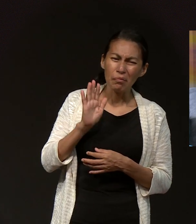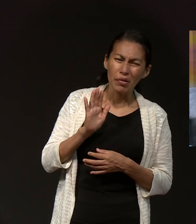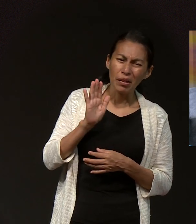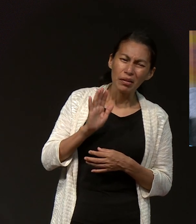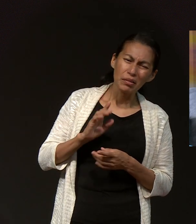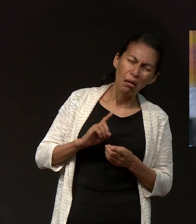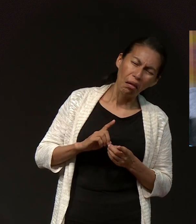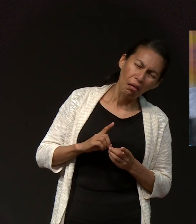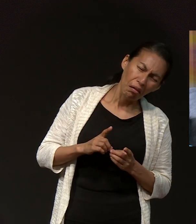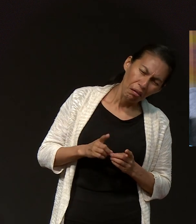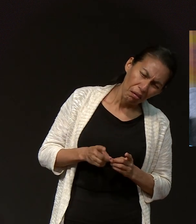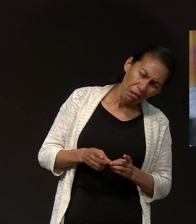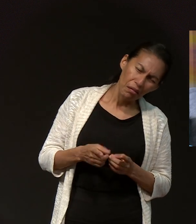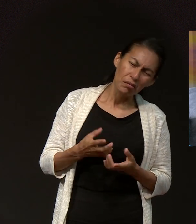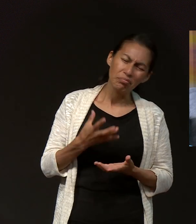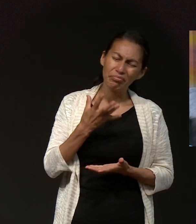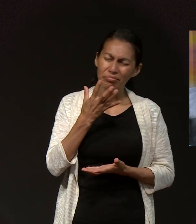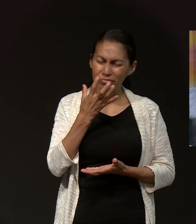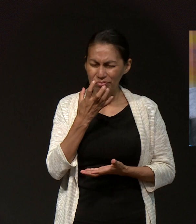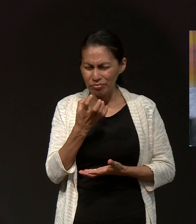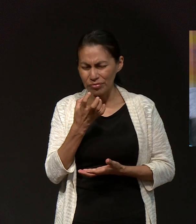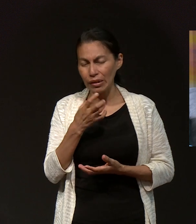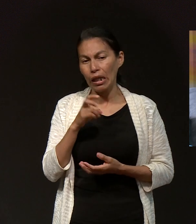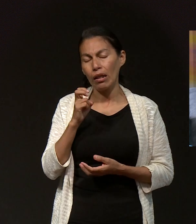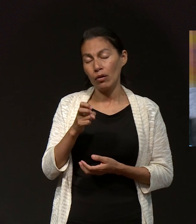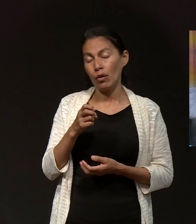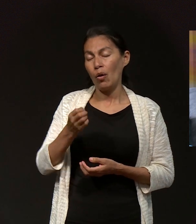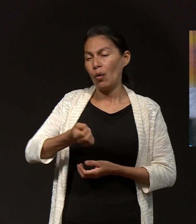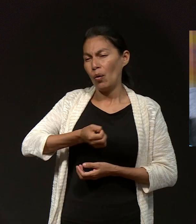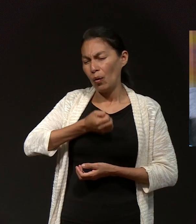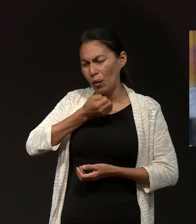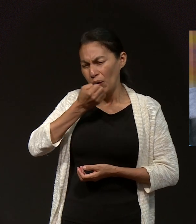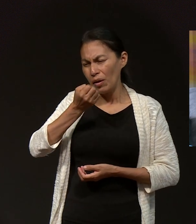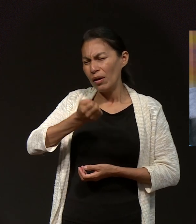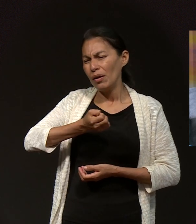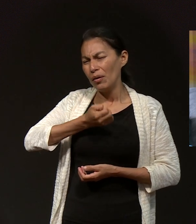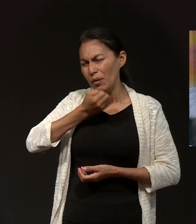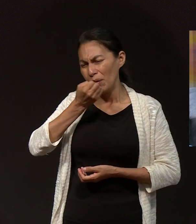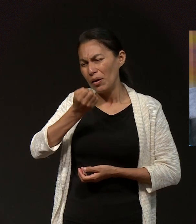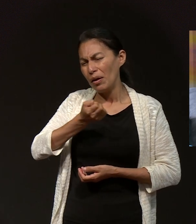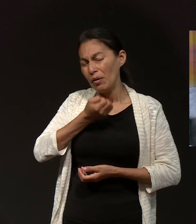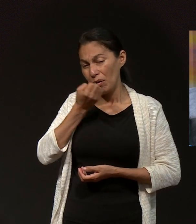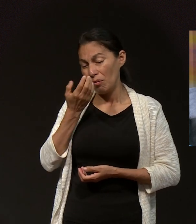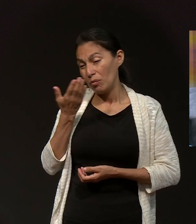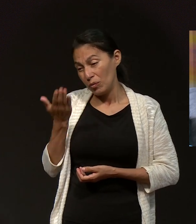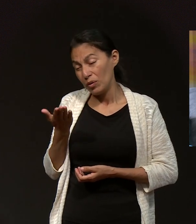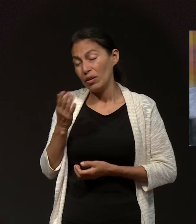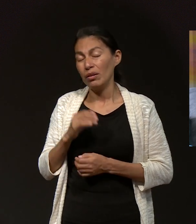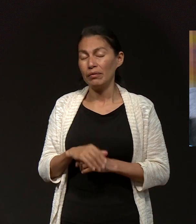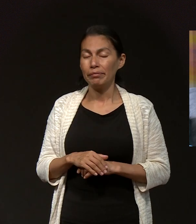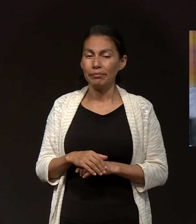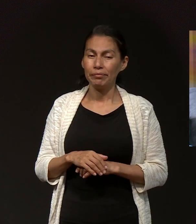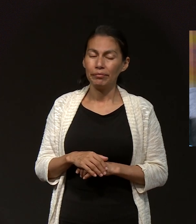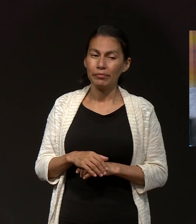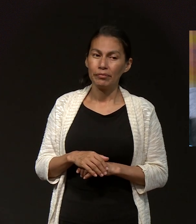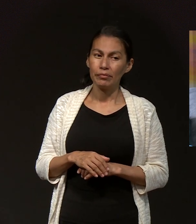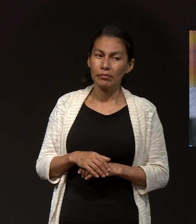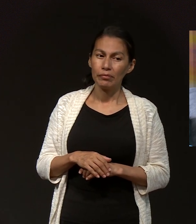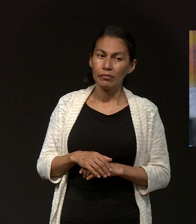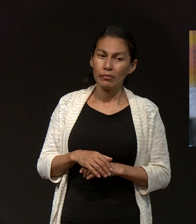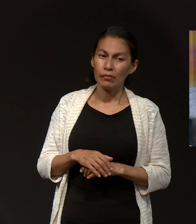si estuviera deprimido. Entonces, empezamos a orar, empecé a orar por él porque,